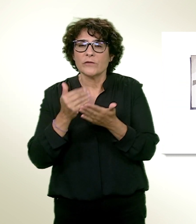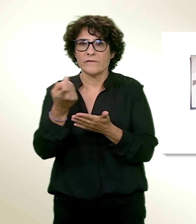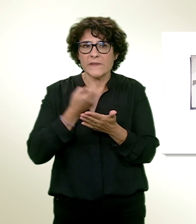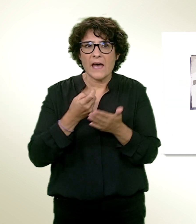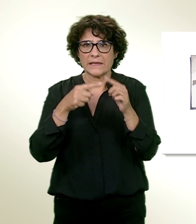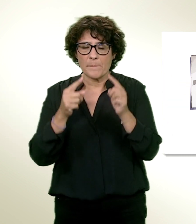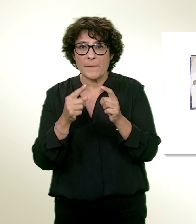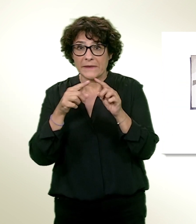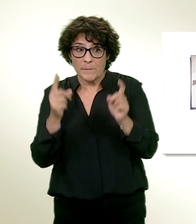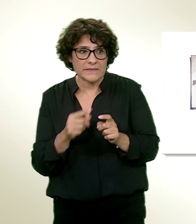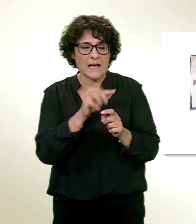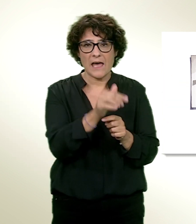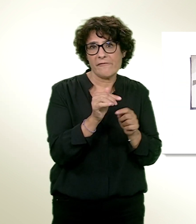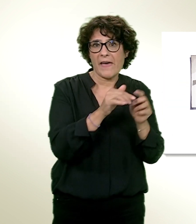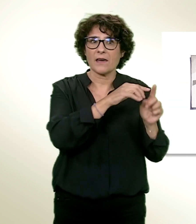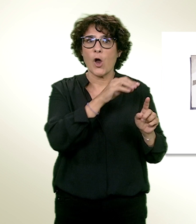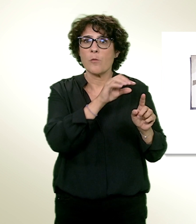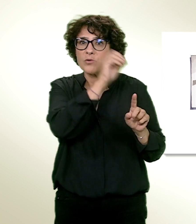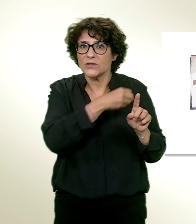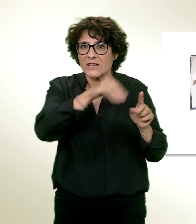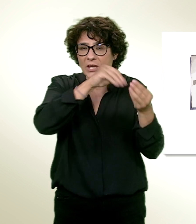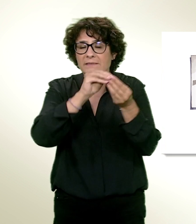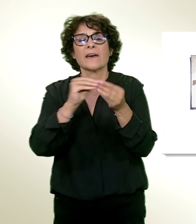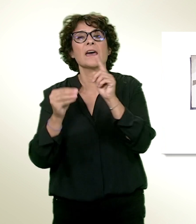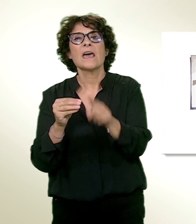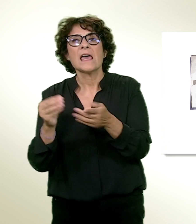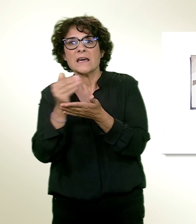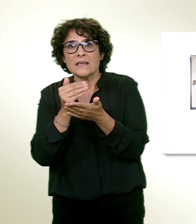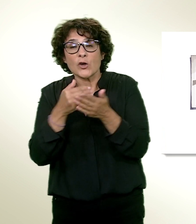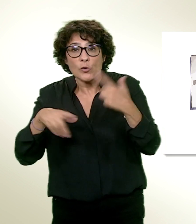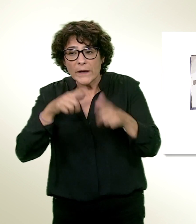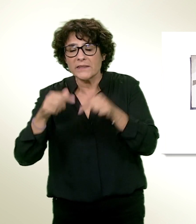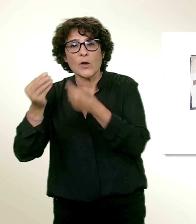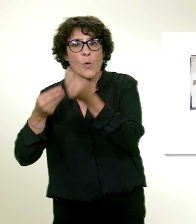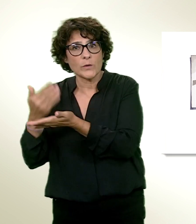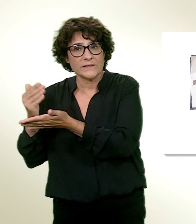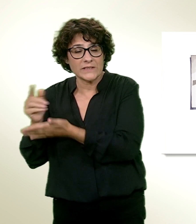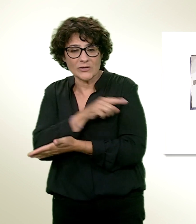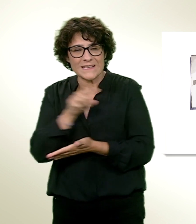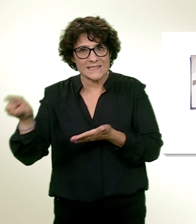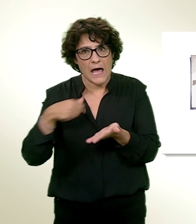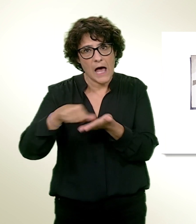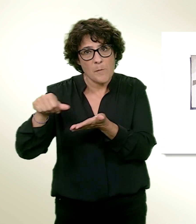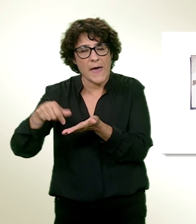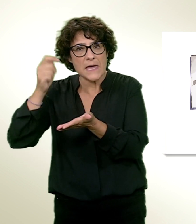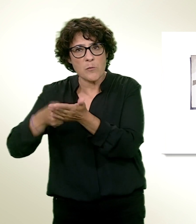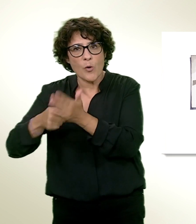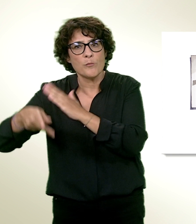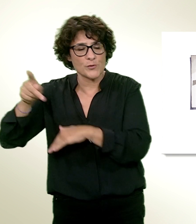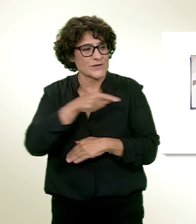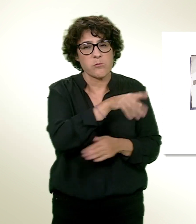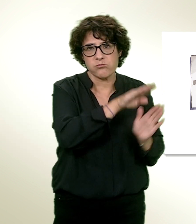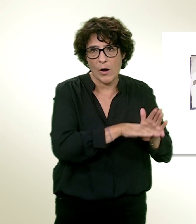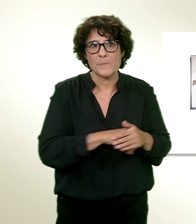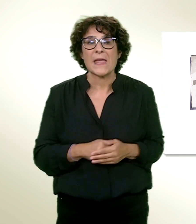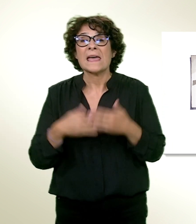locations ou de dividendes soient plus fortement imposés que les revenus du travail. Les recettes supplémentaires permettront de réduire l'imposition des